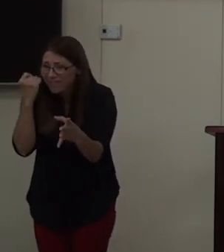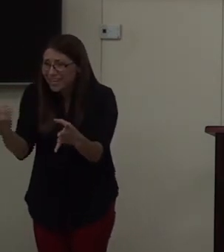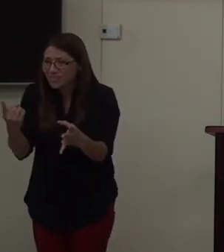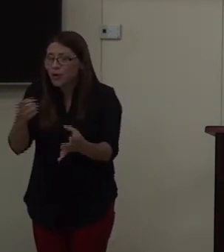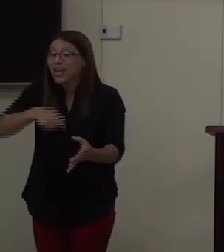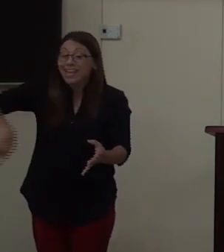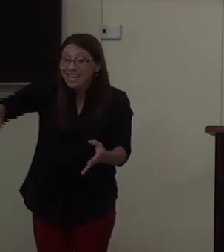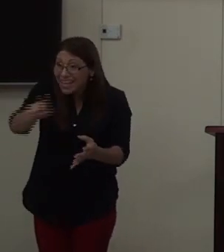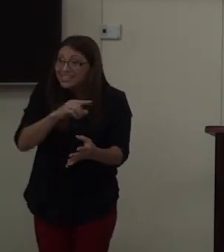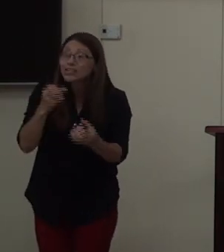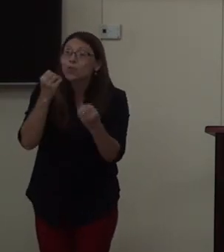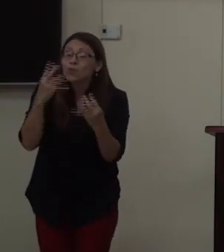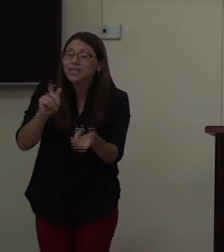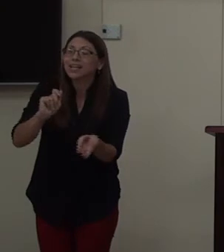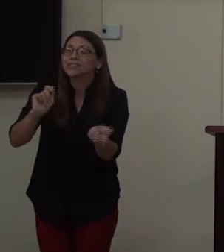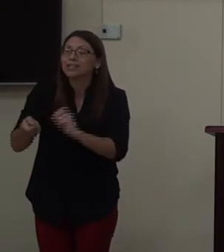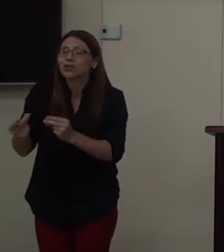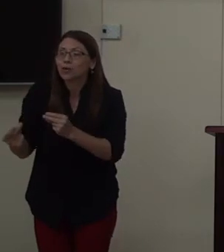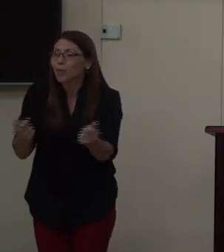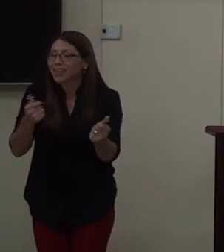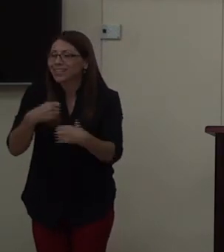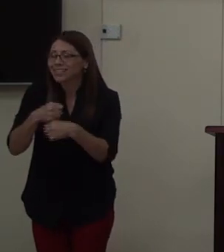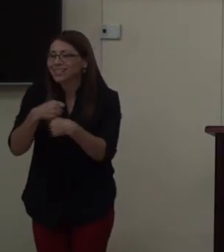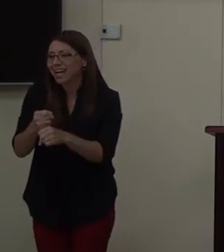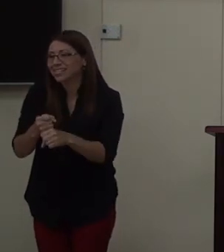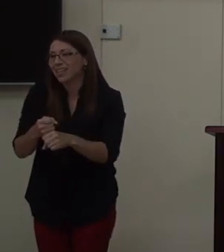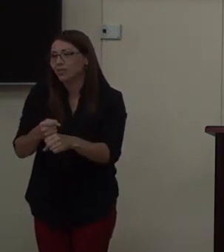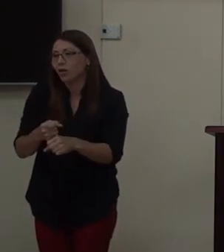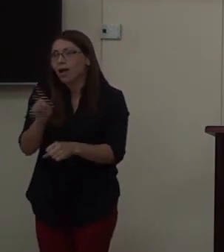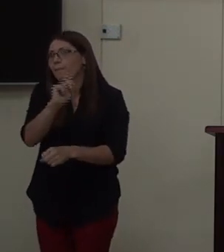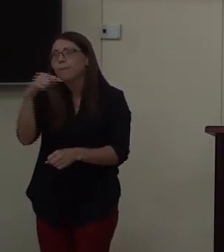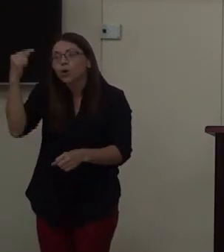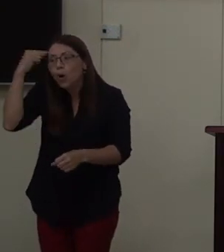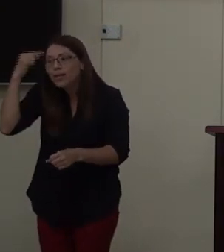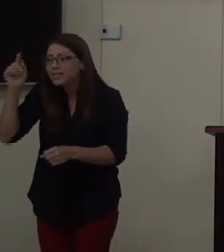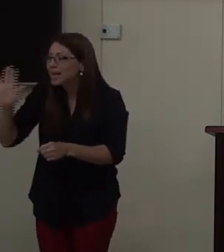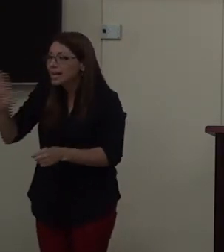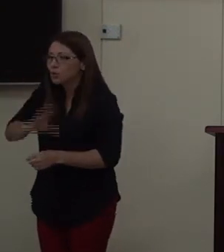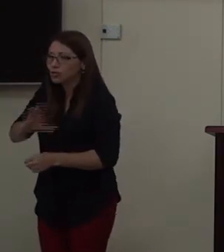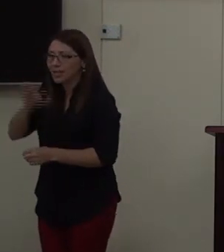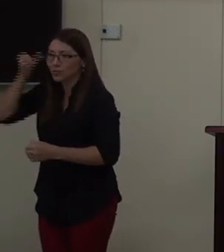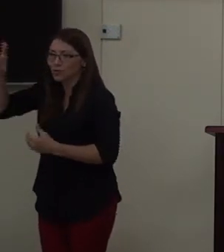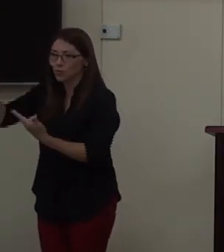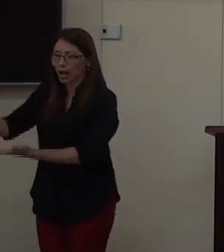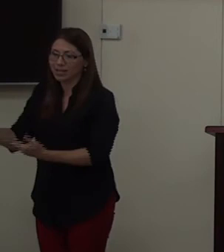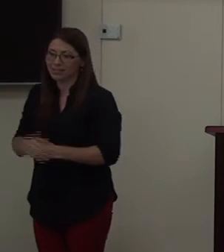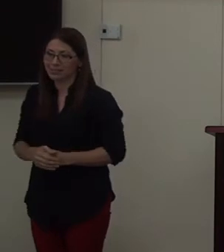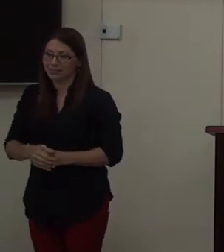de las traducciones automáticas que se están haciendo, ¿verdad? Por no pensar en las consideraciones culturales, por ejemplo.